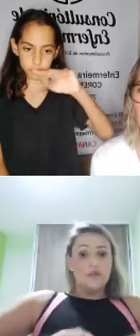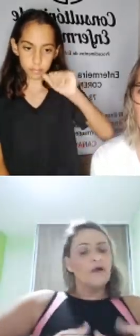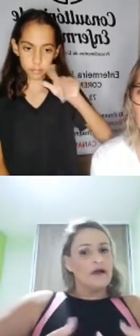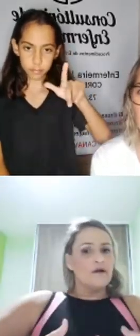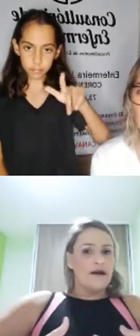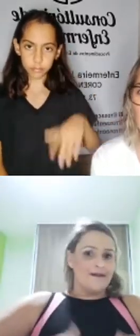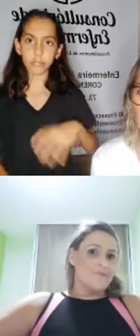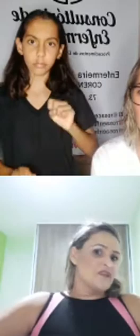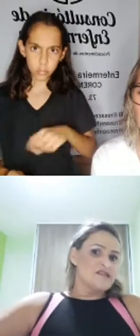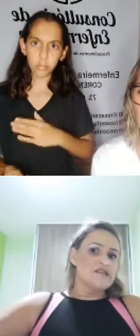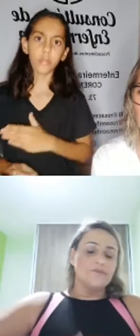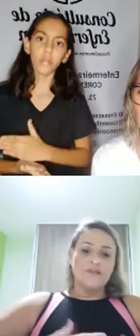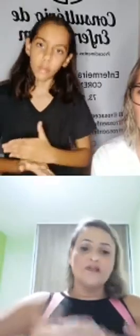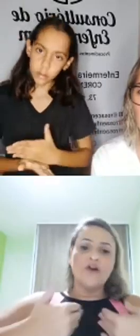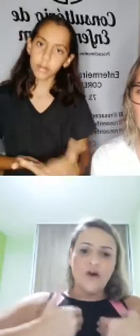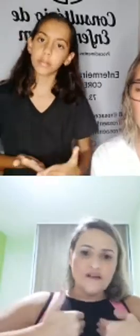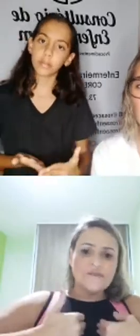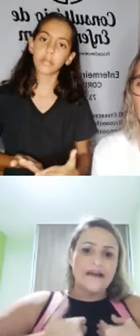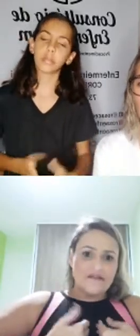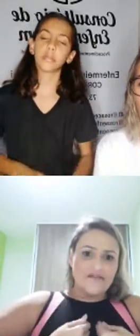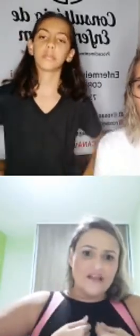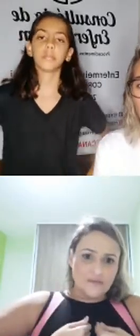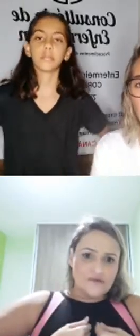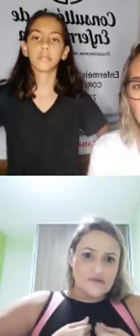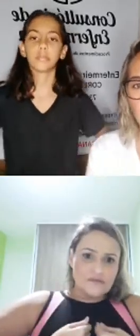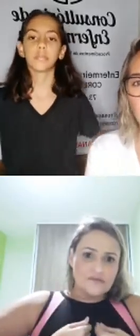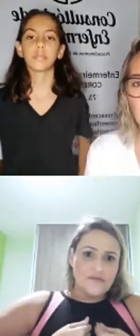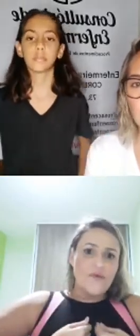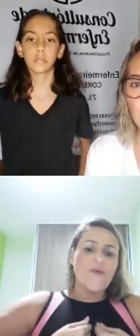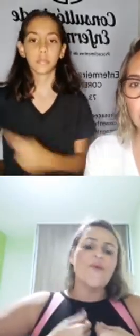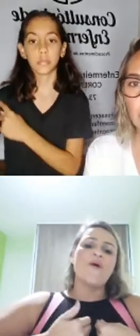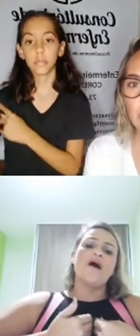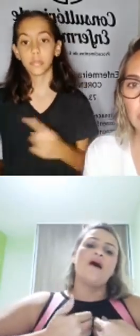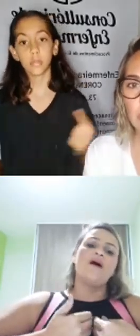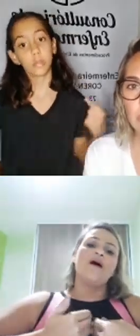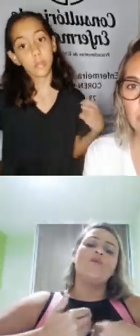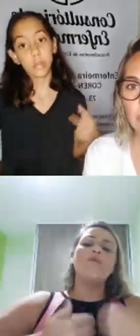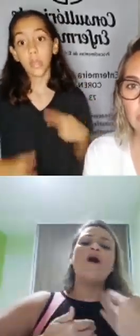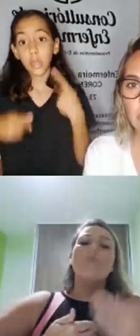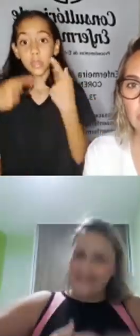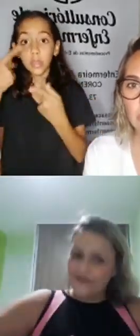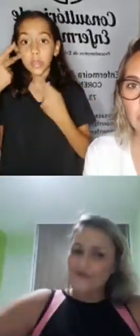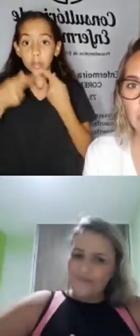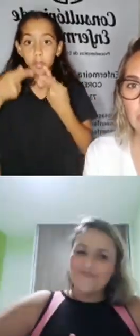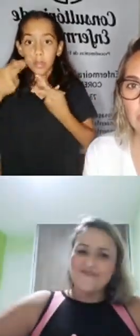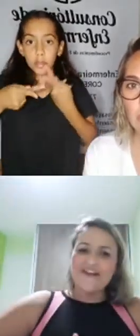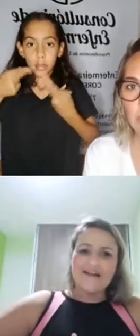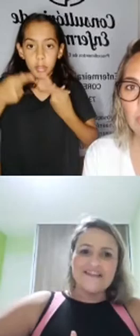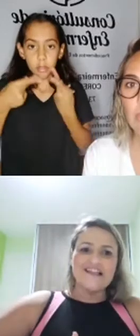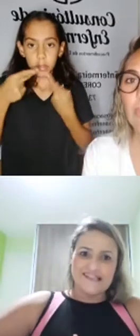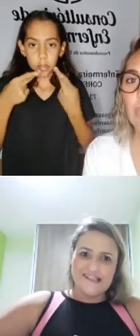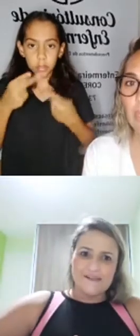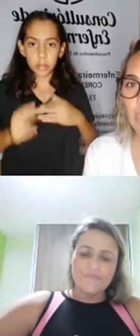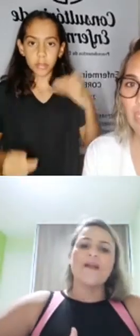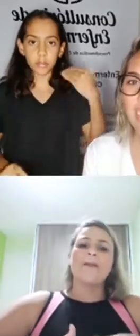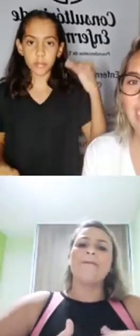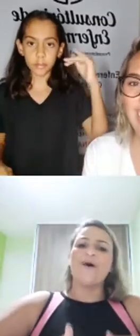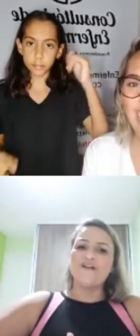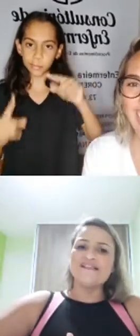gente, assim, nós prevemos um aumento de